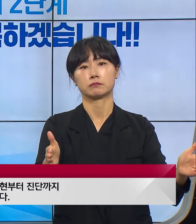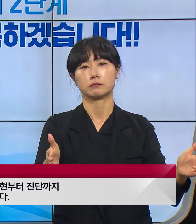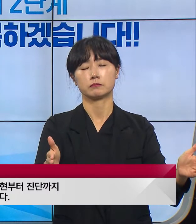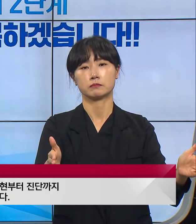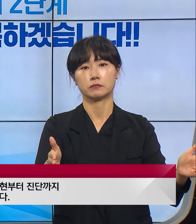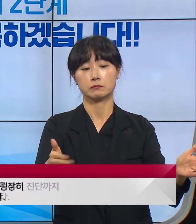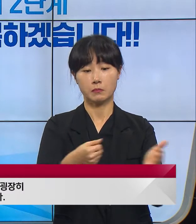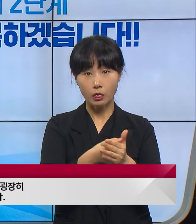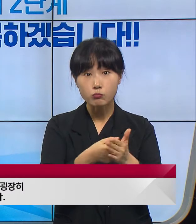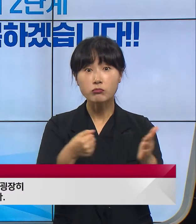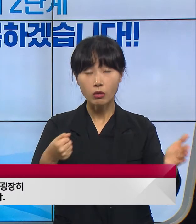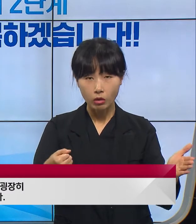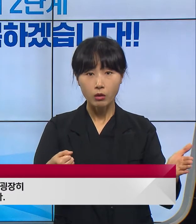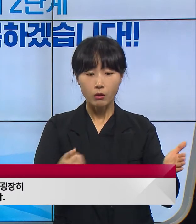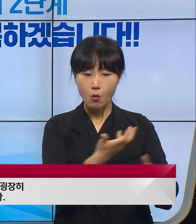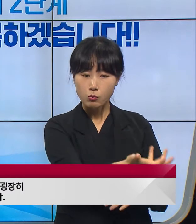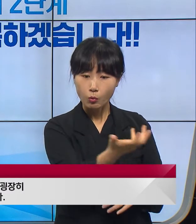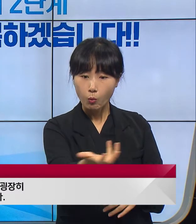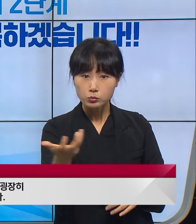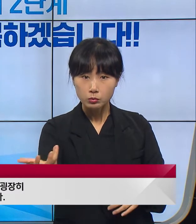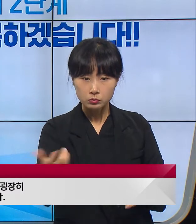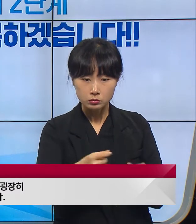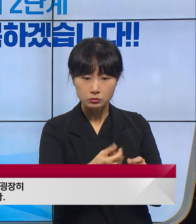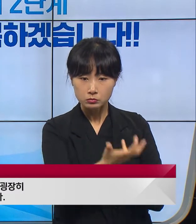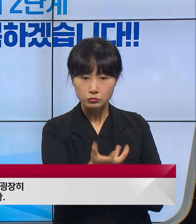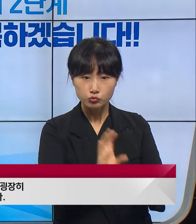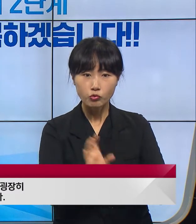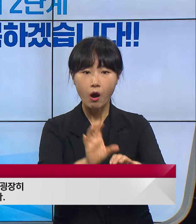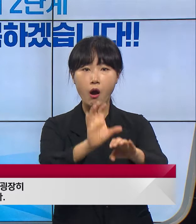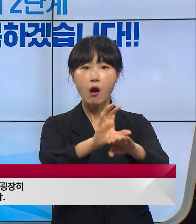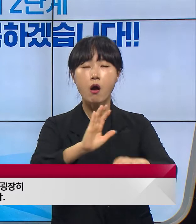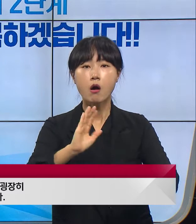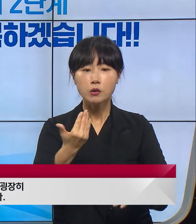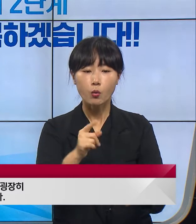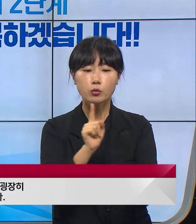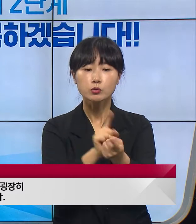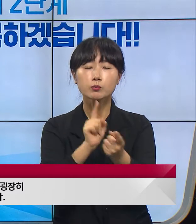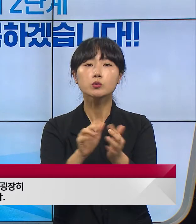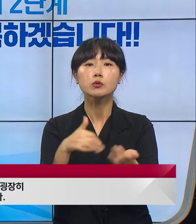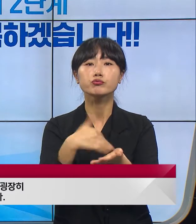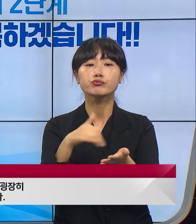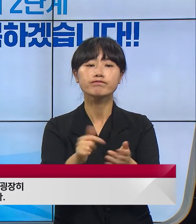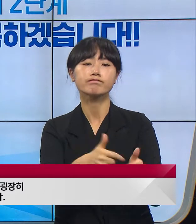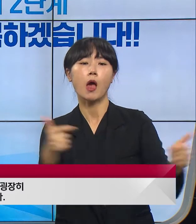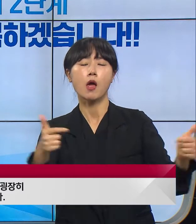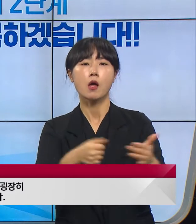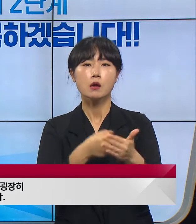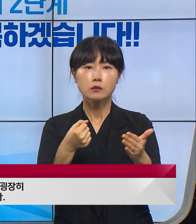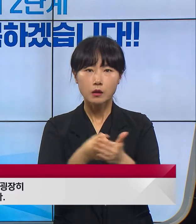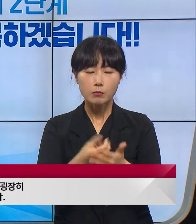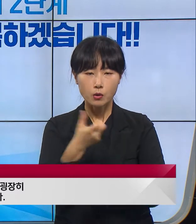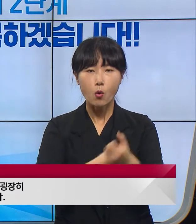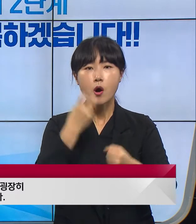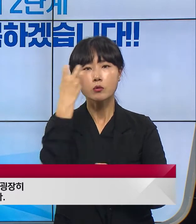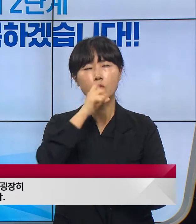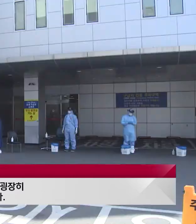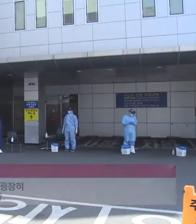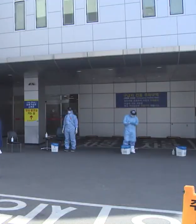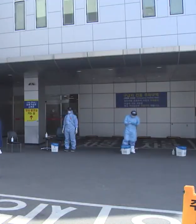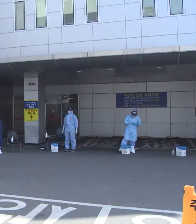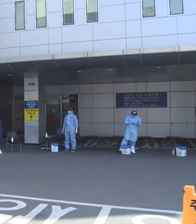있습니다. 그러다 보니까 동선도 길어지고 접촉자도 굉장히 많아지면서 역학조사에 어려움들이